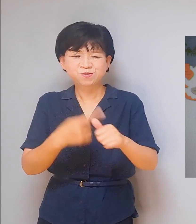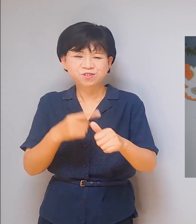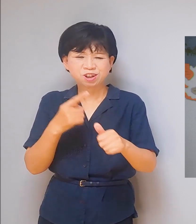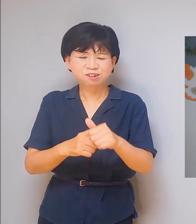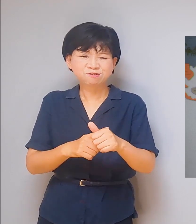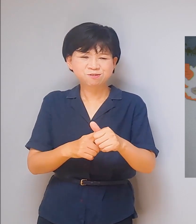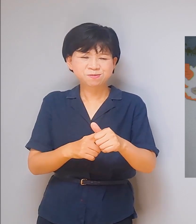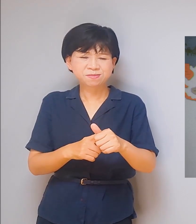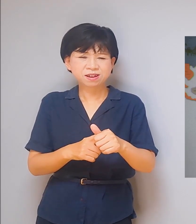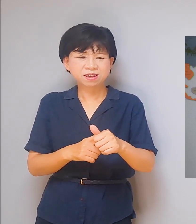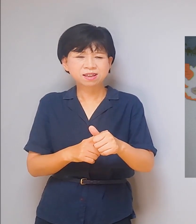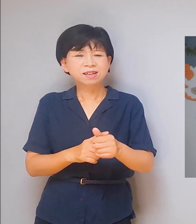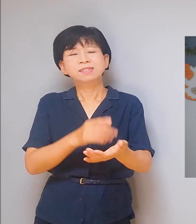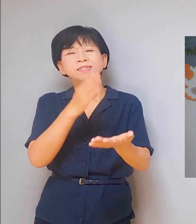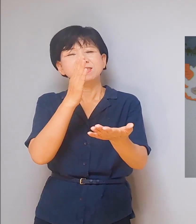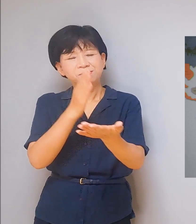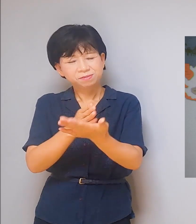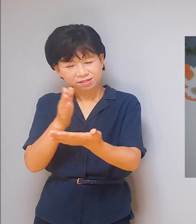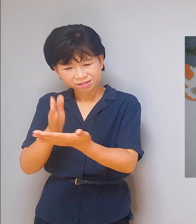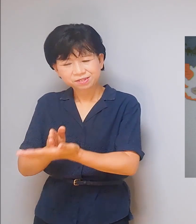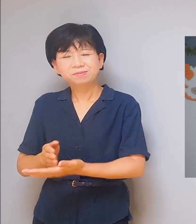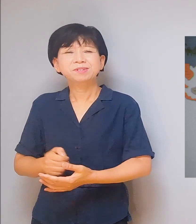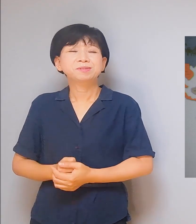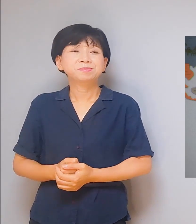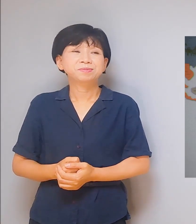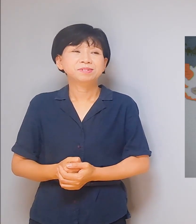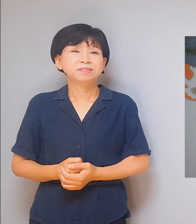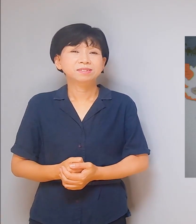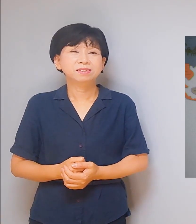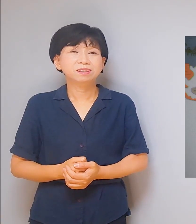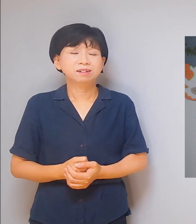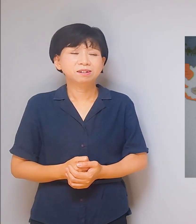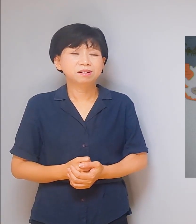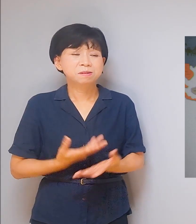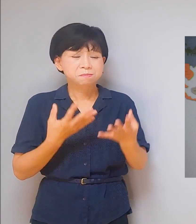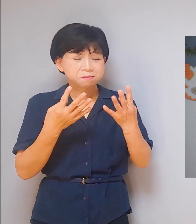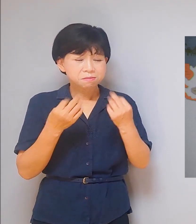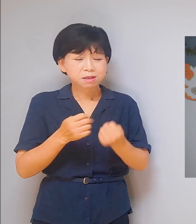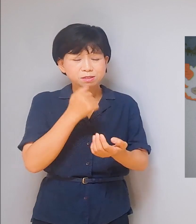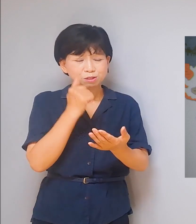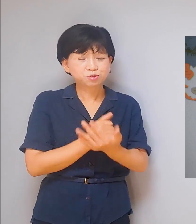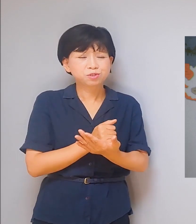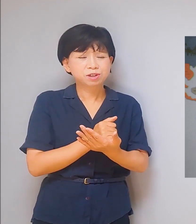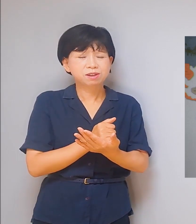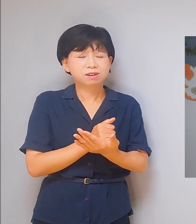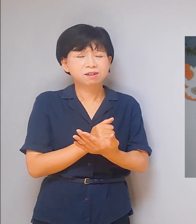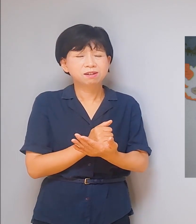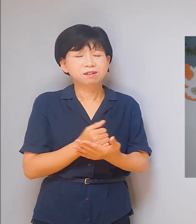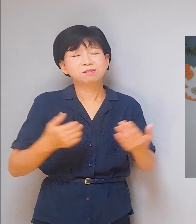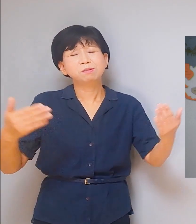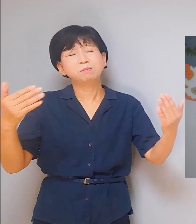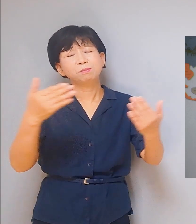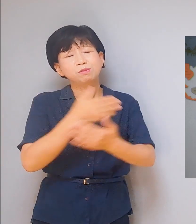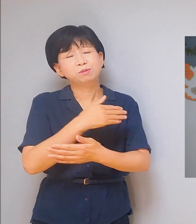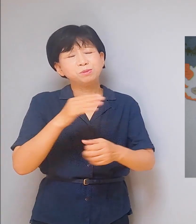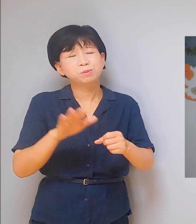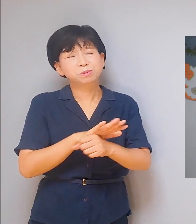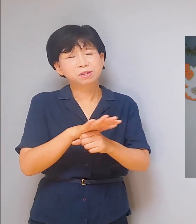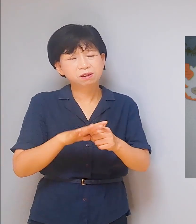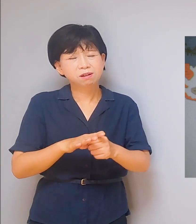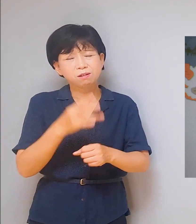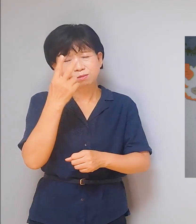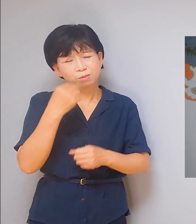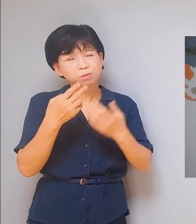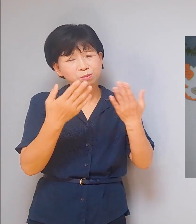욕하고 헐뜯고 이러지 않기를 바랍니다. 허다한 죄를 덮어주고 사랑해주는 사랑하는 우리 교회 공동체가